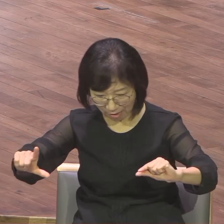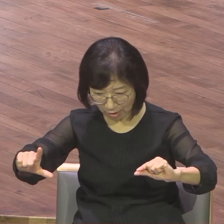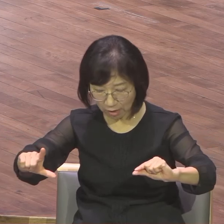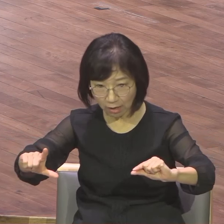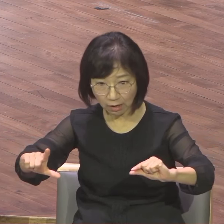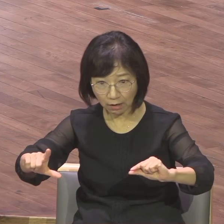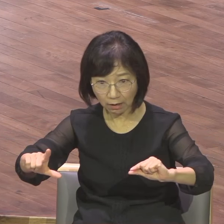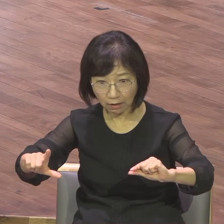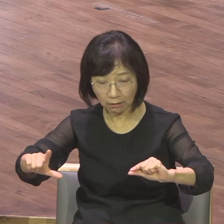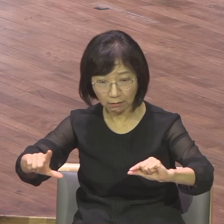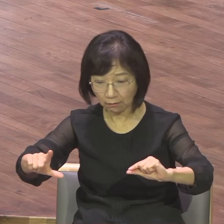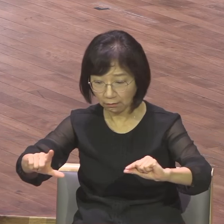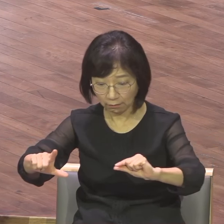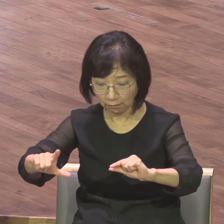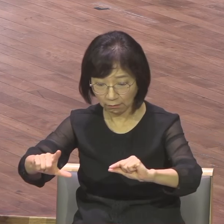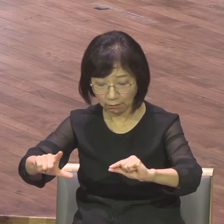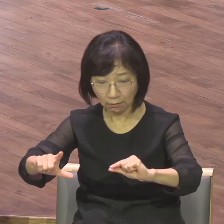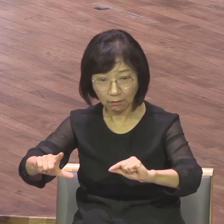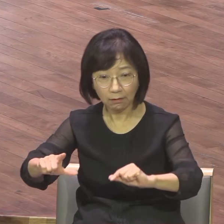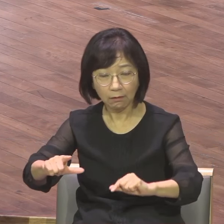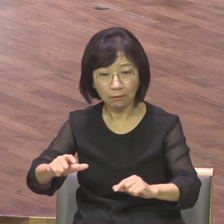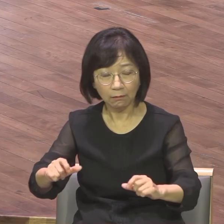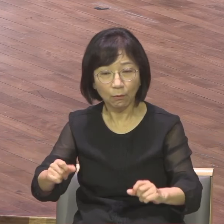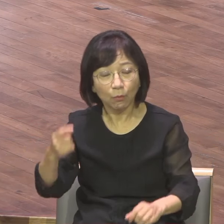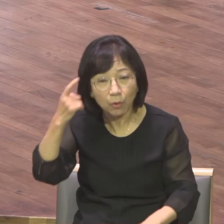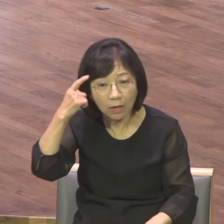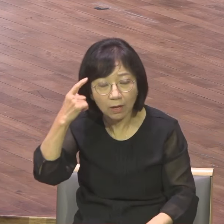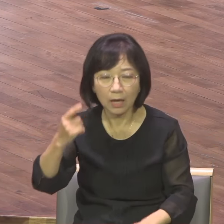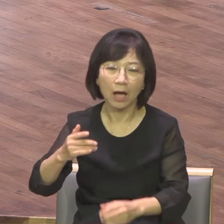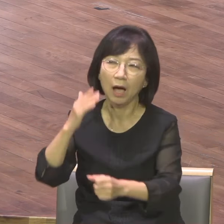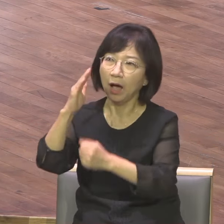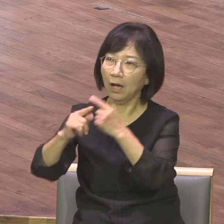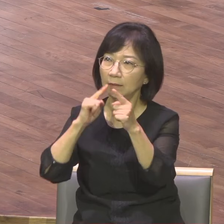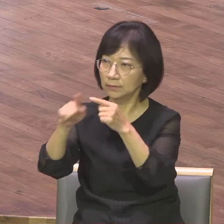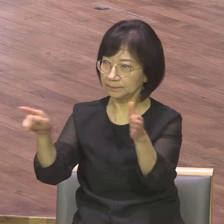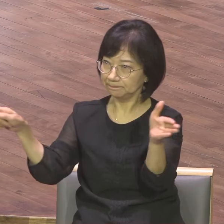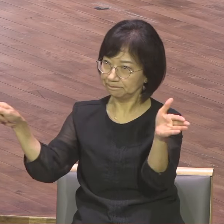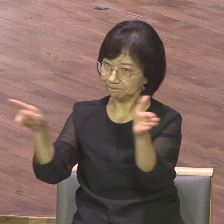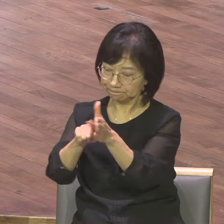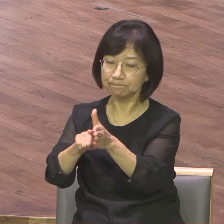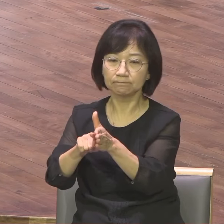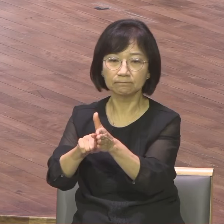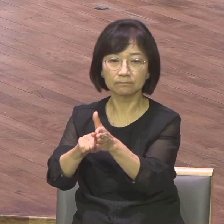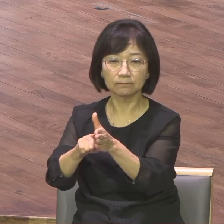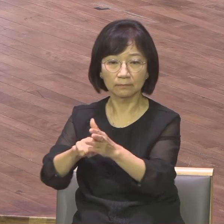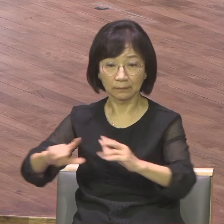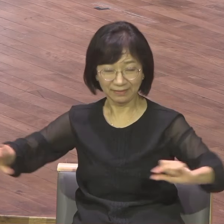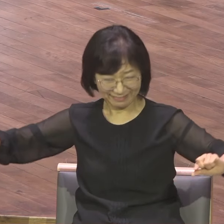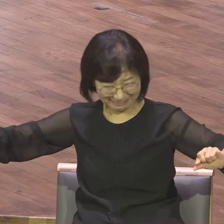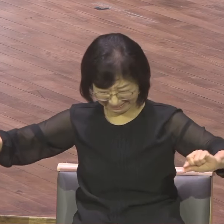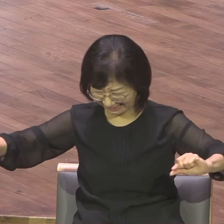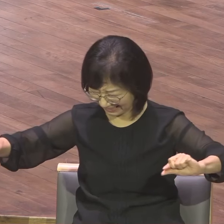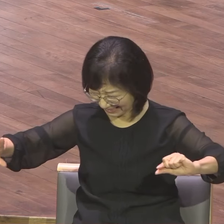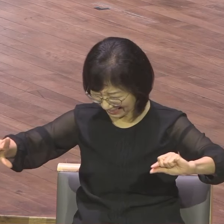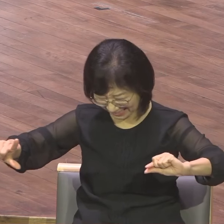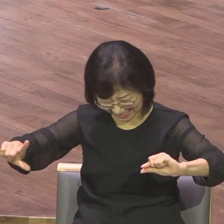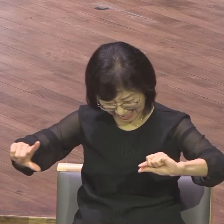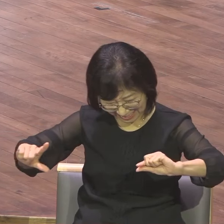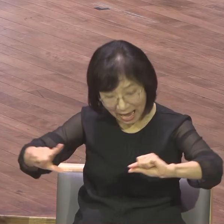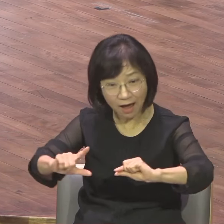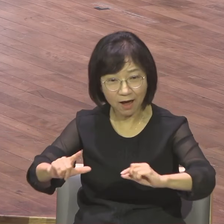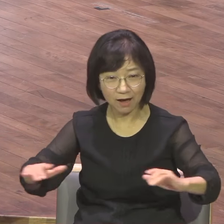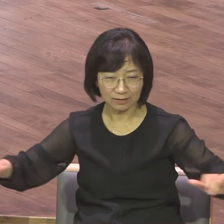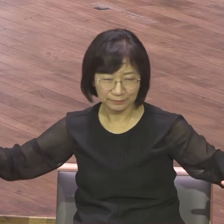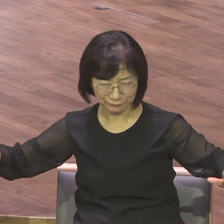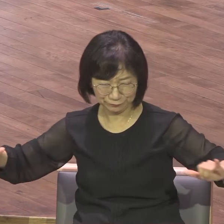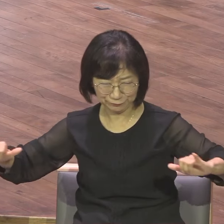왜 갑니까? 하나님 말씀 믿고. 말씀 잡고 가는 겁니다. 시기 대로 한 것밖에 없어요.